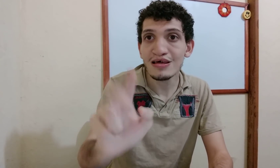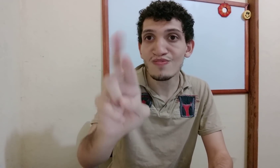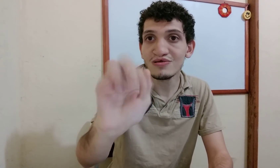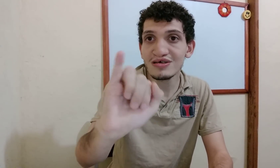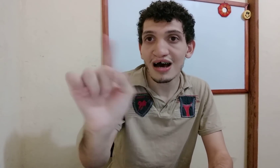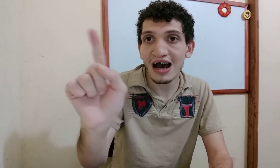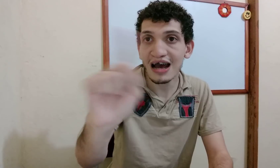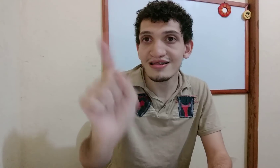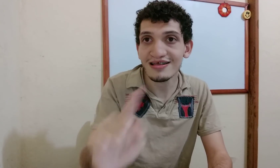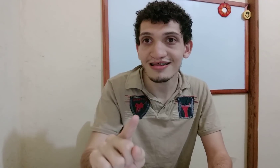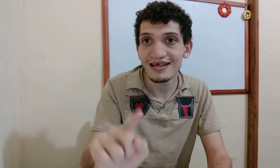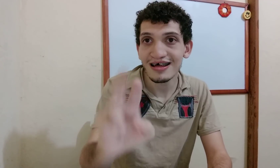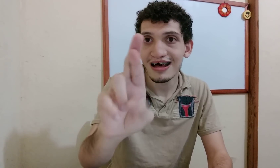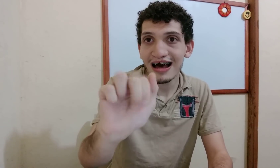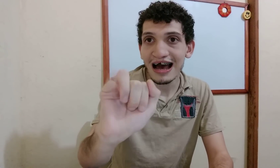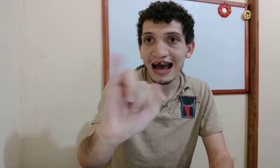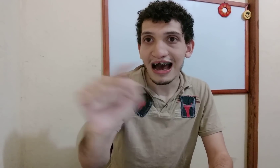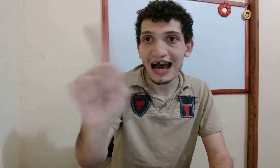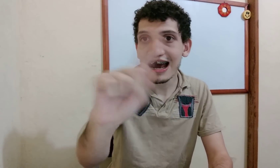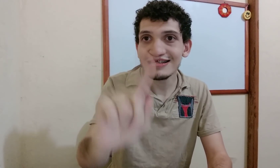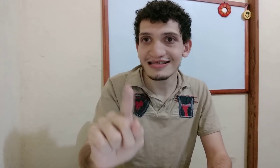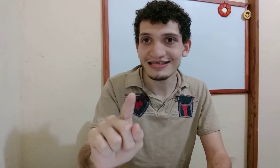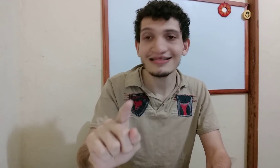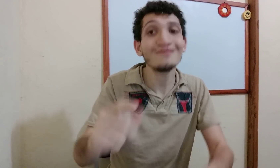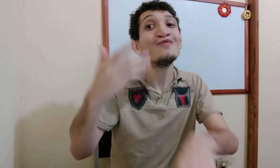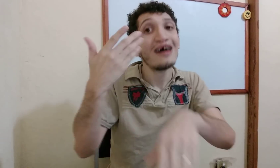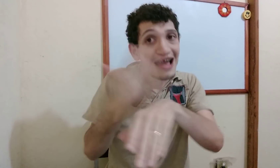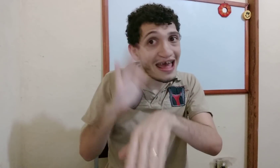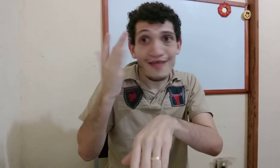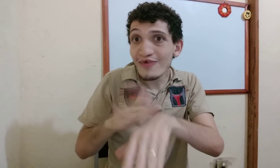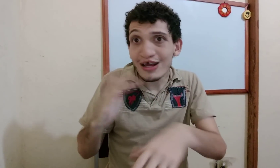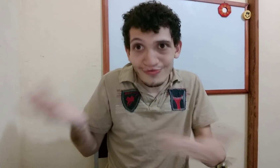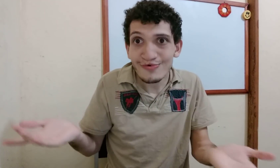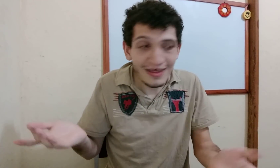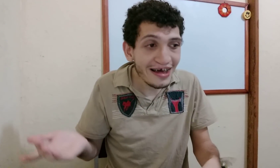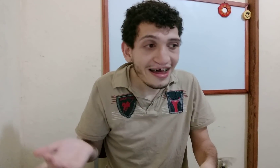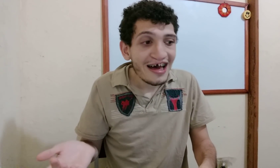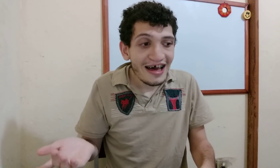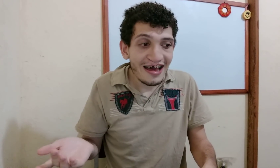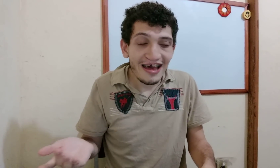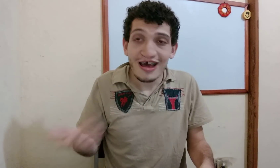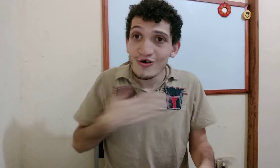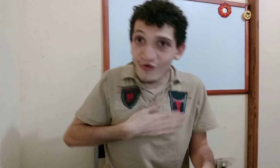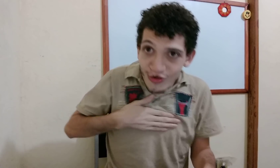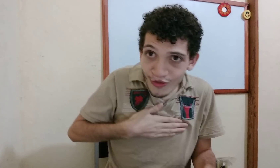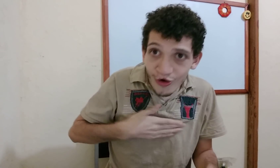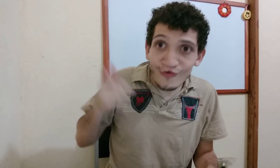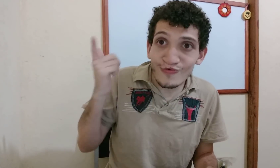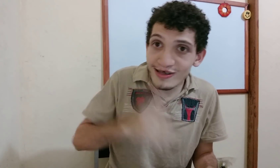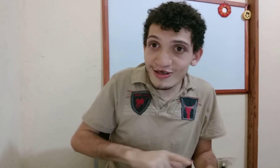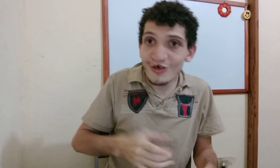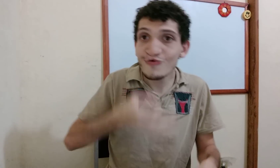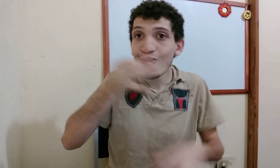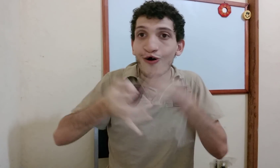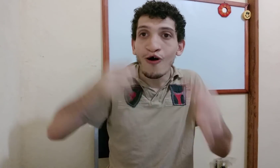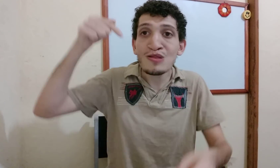deixando o Z. Raiz. Raiz. Então, é trem, né? É, gostou, conseguiu? Oi,